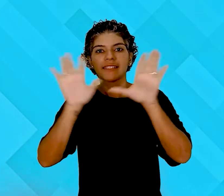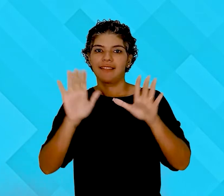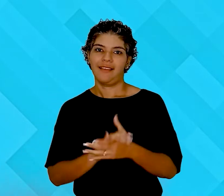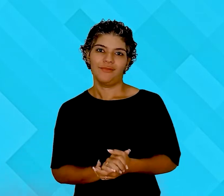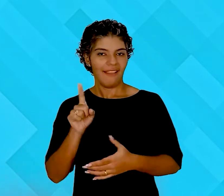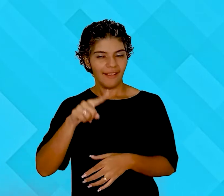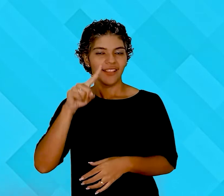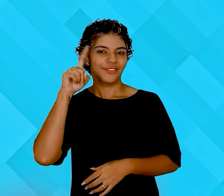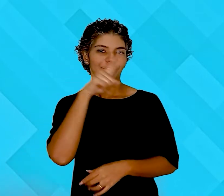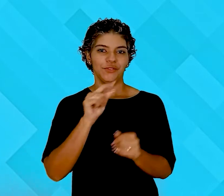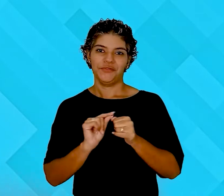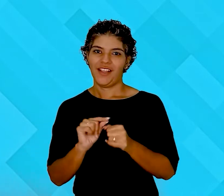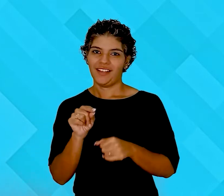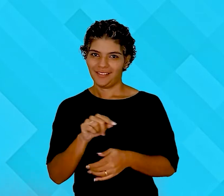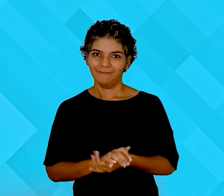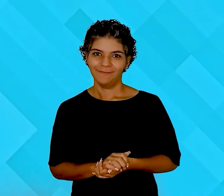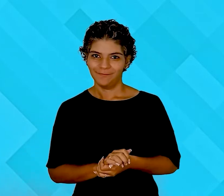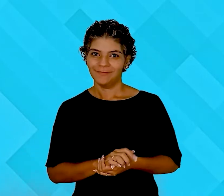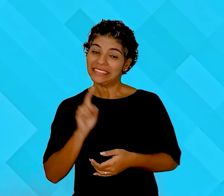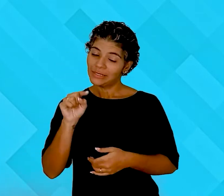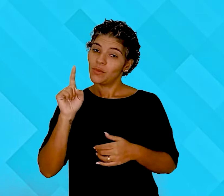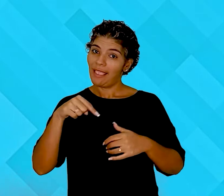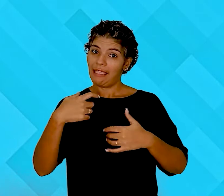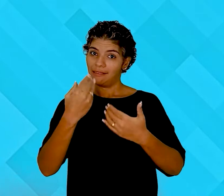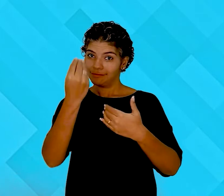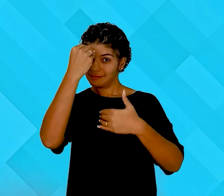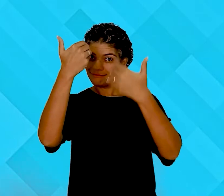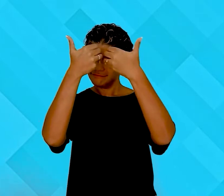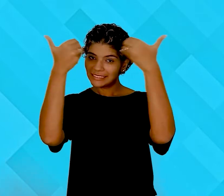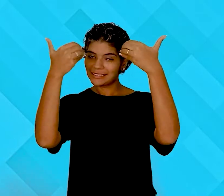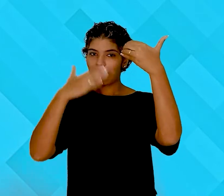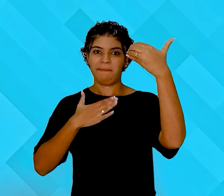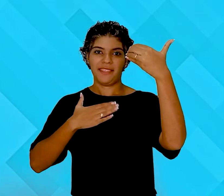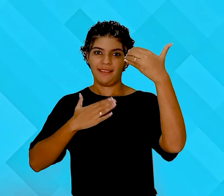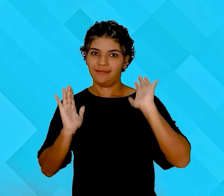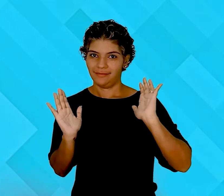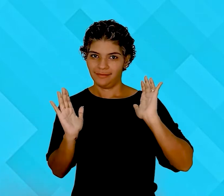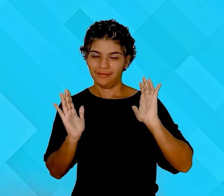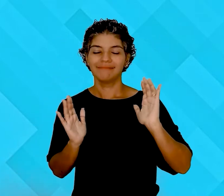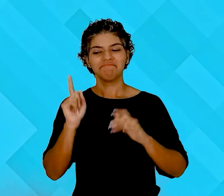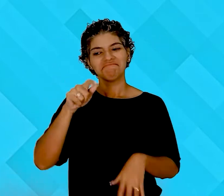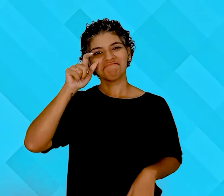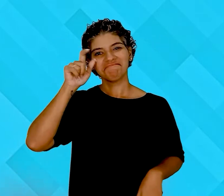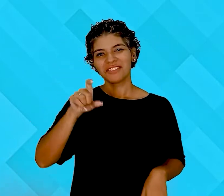Só um comentário. Isso para mim é muito o que eu enxerguei quando eu comecei a trabalhar com marketing digital